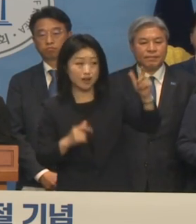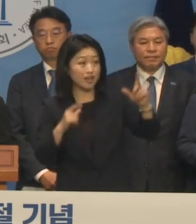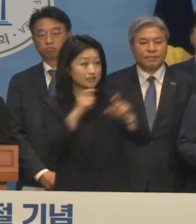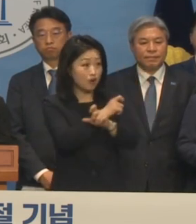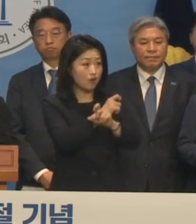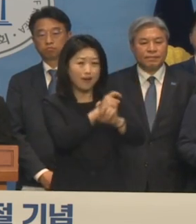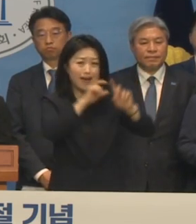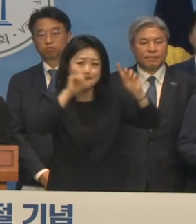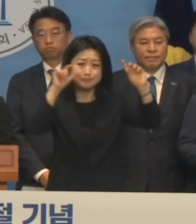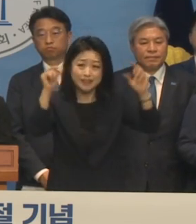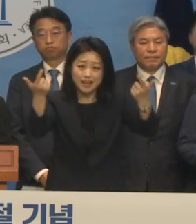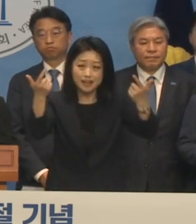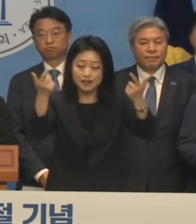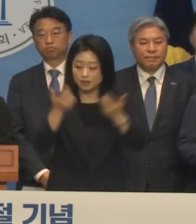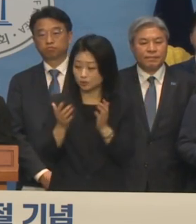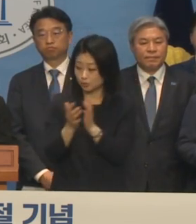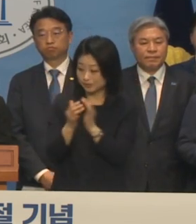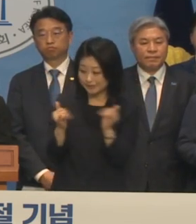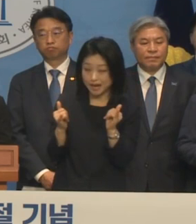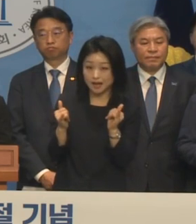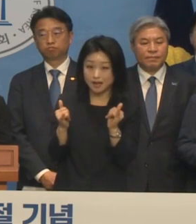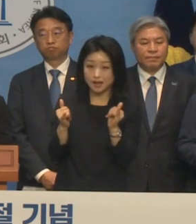아닙니다. 노동자도